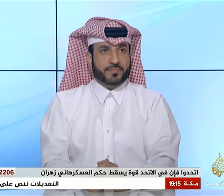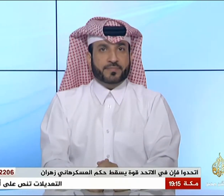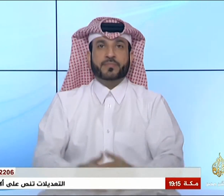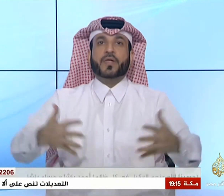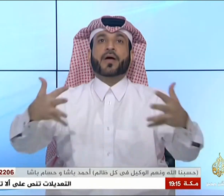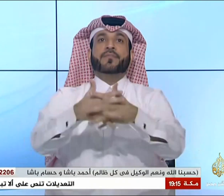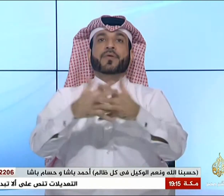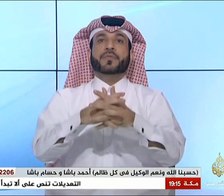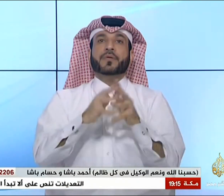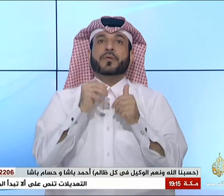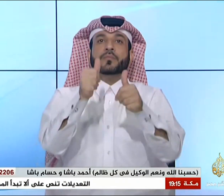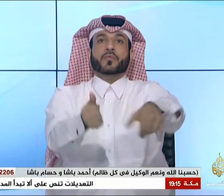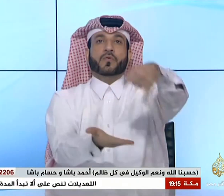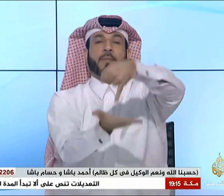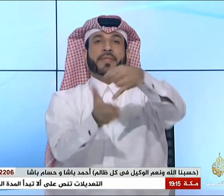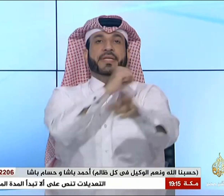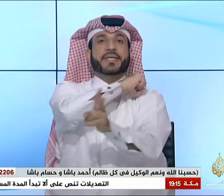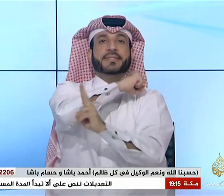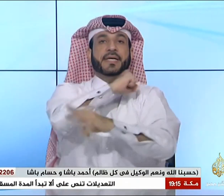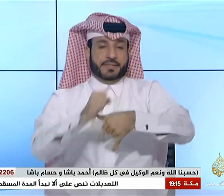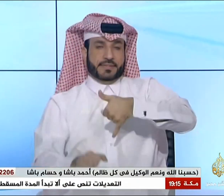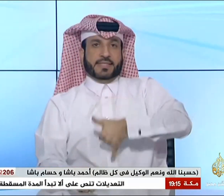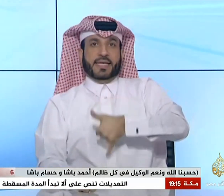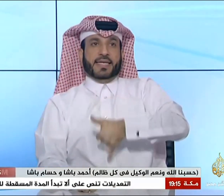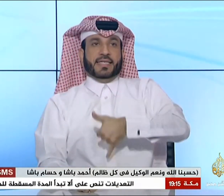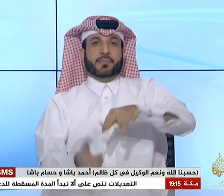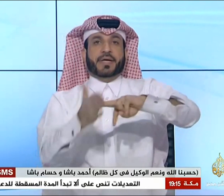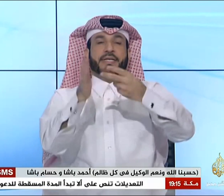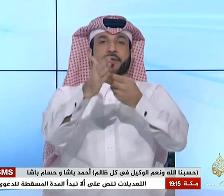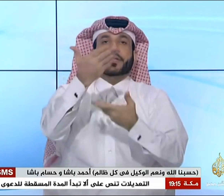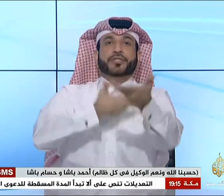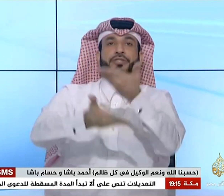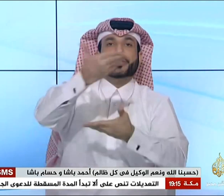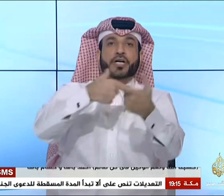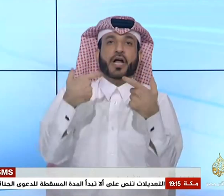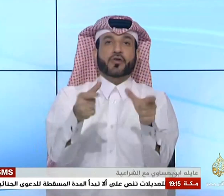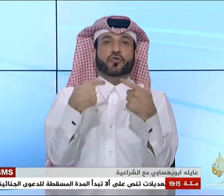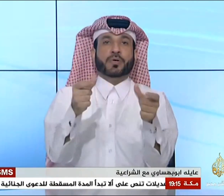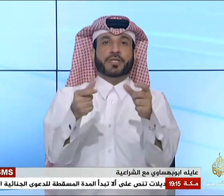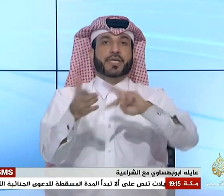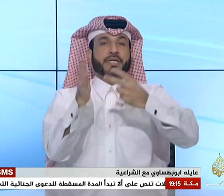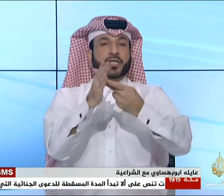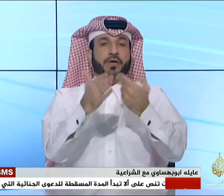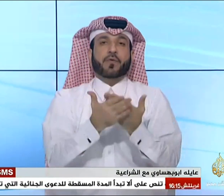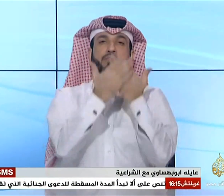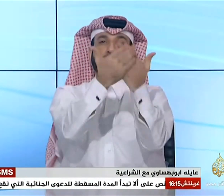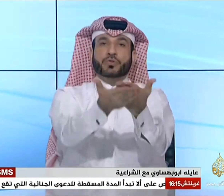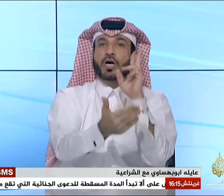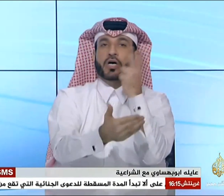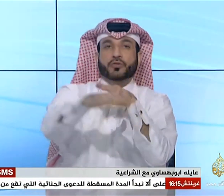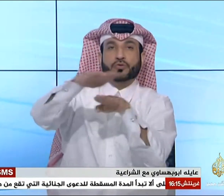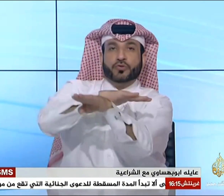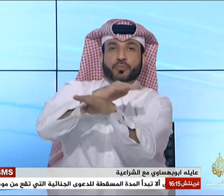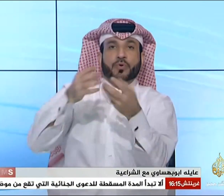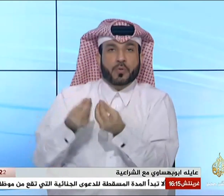نظم نشطاؤه ندوه في مدينه تعز اليمنيه حول التجاره الالكترونيه واثرها في مجتمع السم